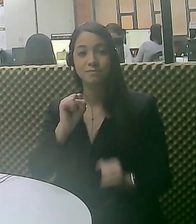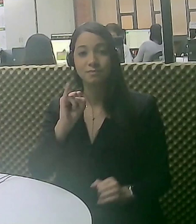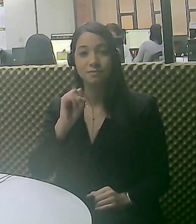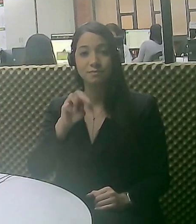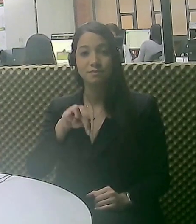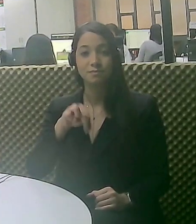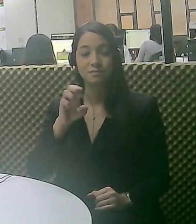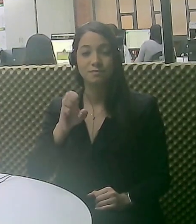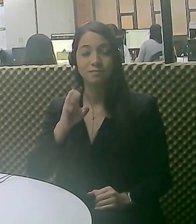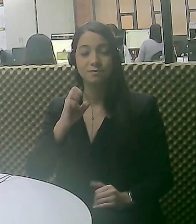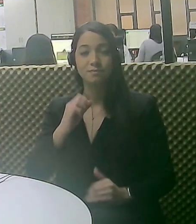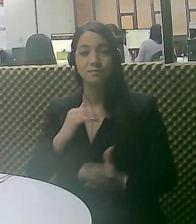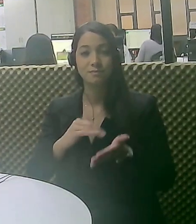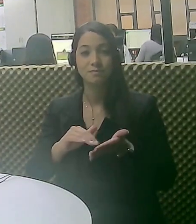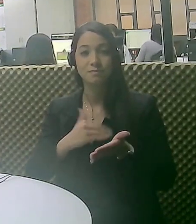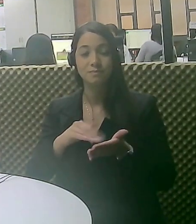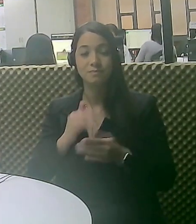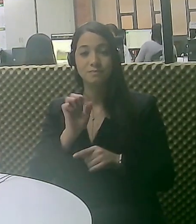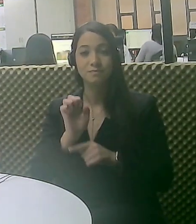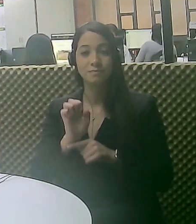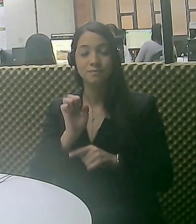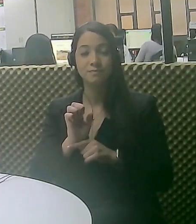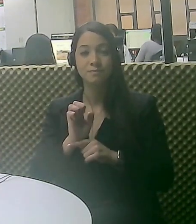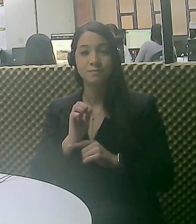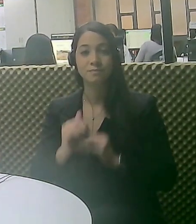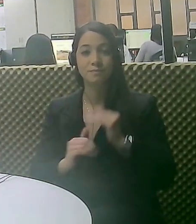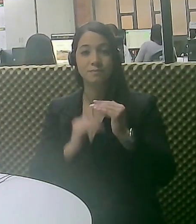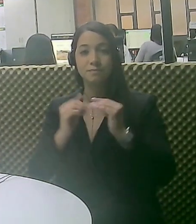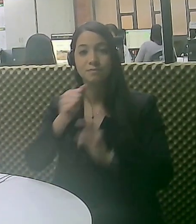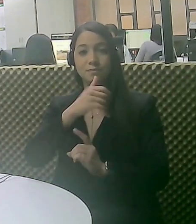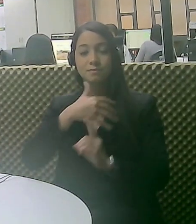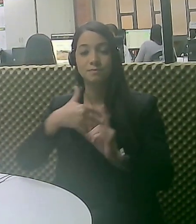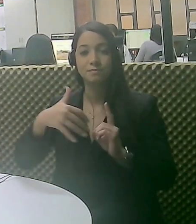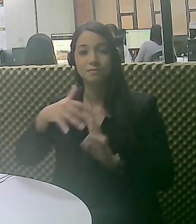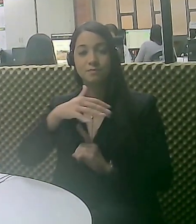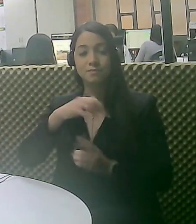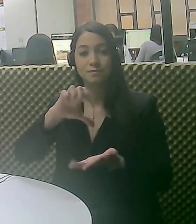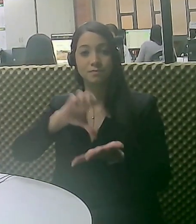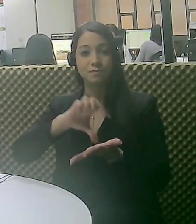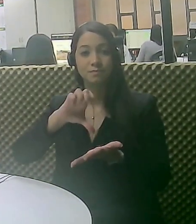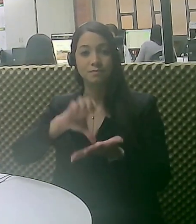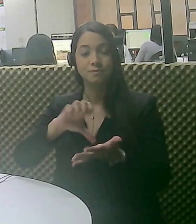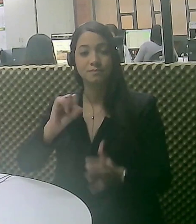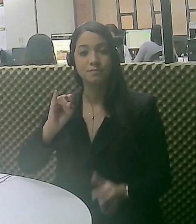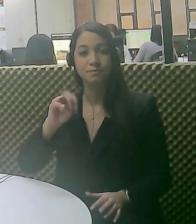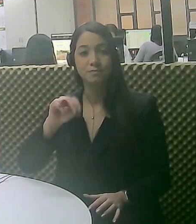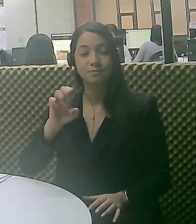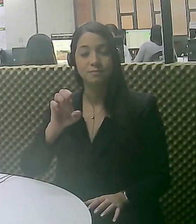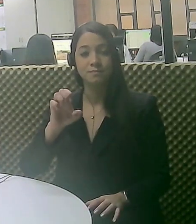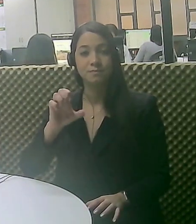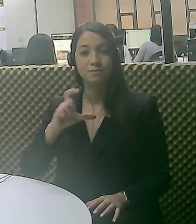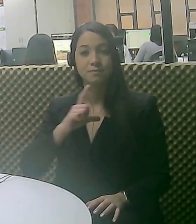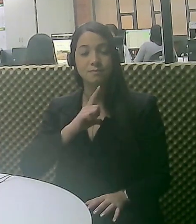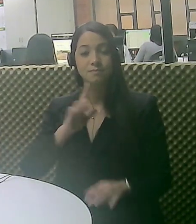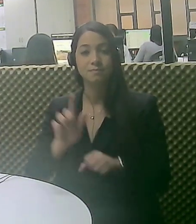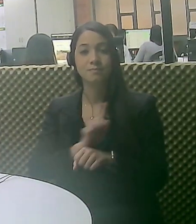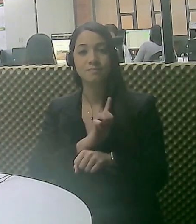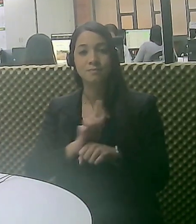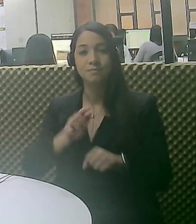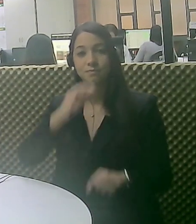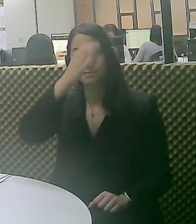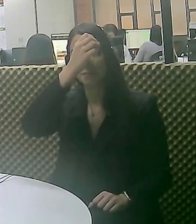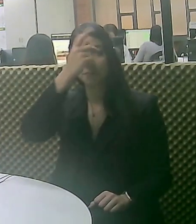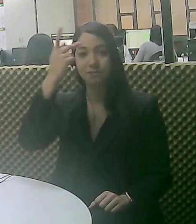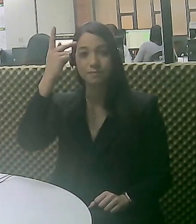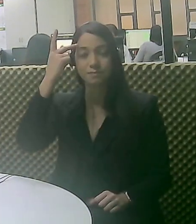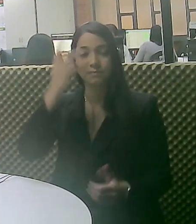de Estado de Desenvolvimento Social. A unidade local do Sistema Nacional de Emprego, o Cine, que está sob a gestão da Prefeitura de